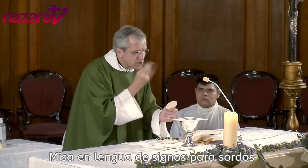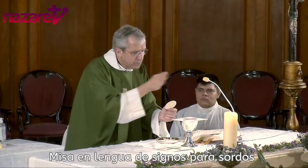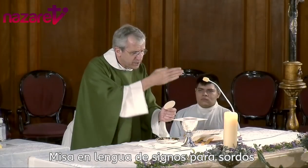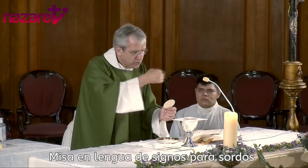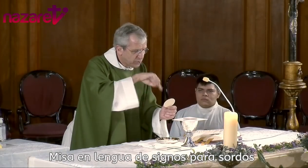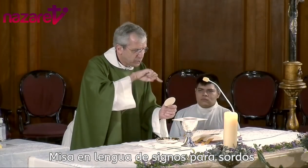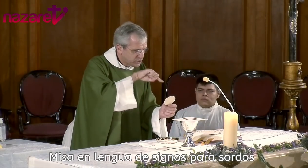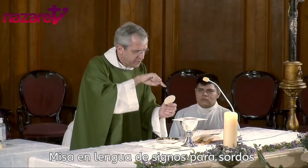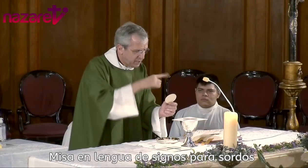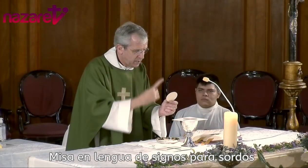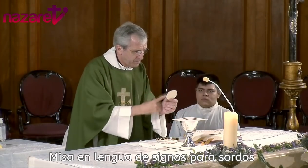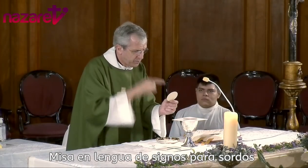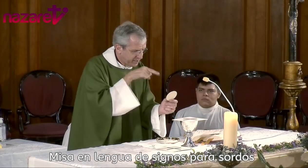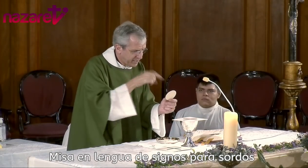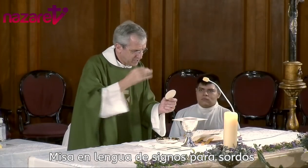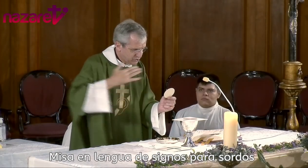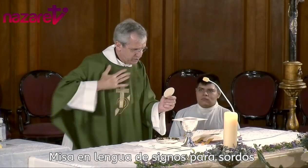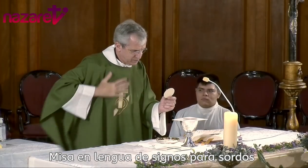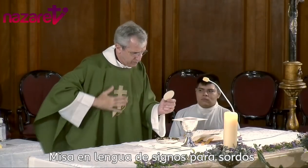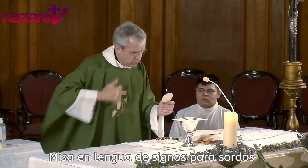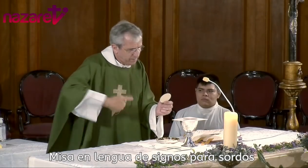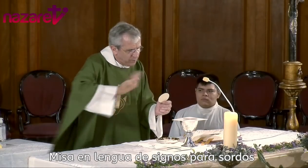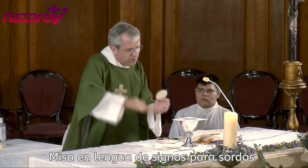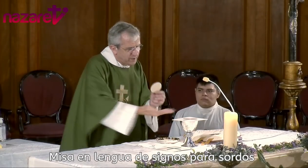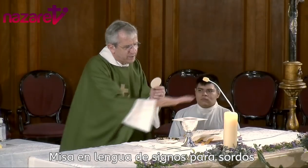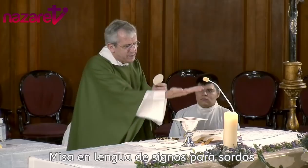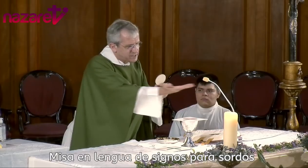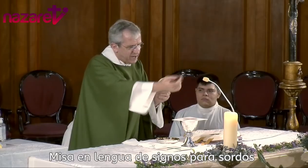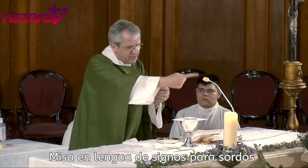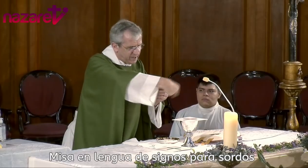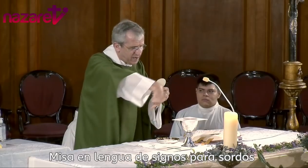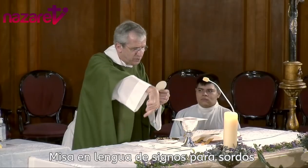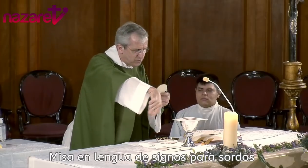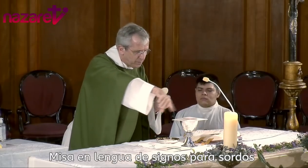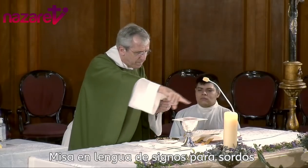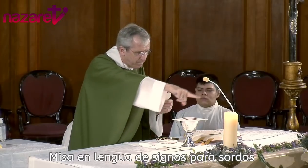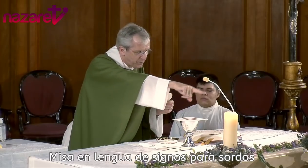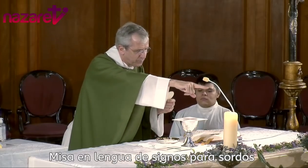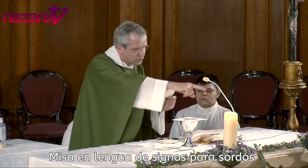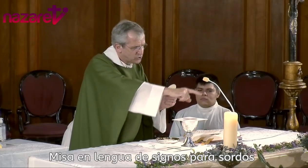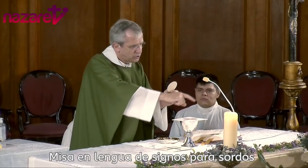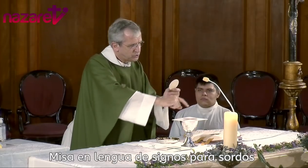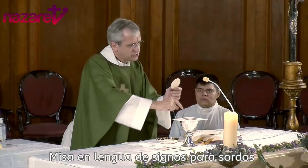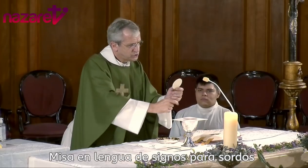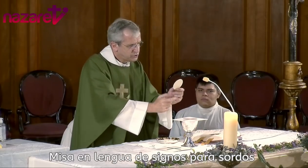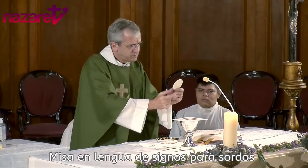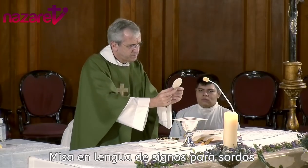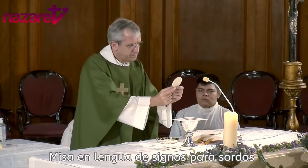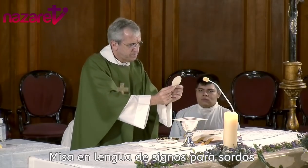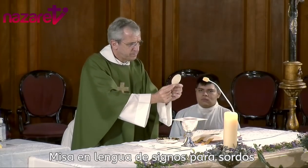comed todos de él, porque esto es mi cuerpo que será entregado por vosotros.